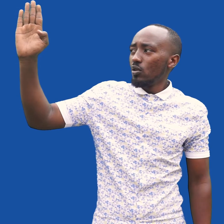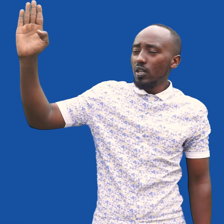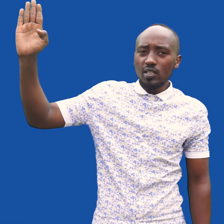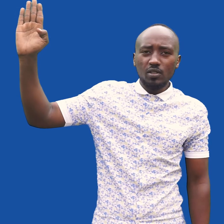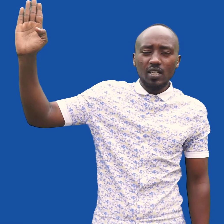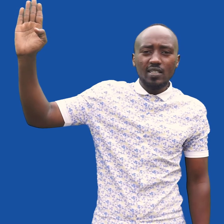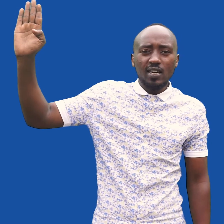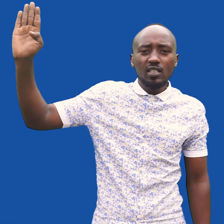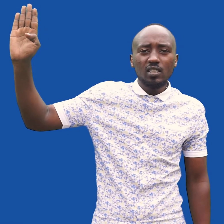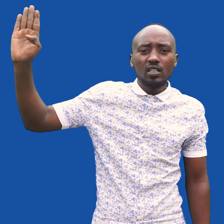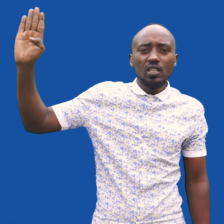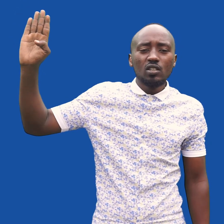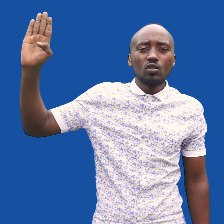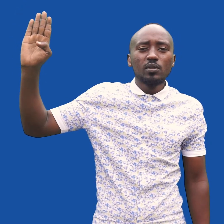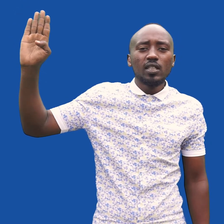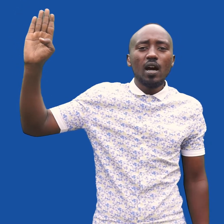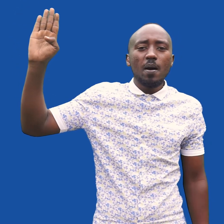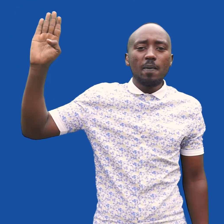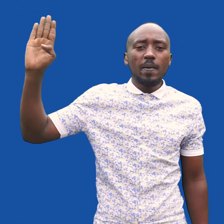urugelekeza muchiganza hagati. Yonobita, va.